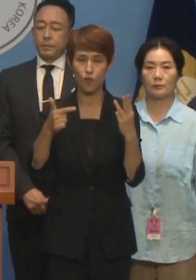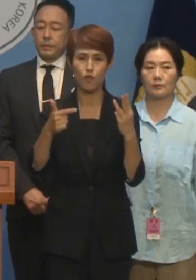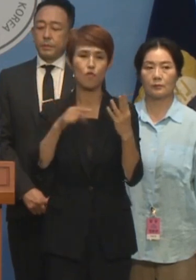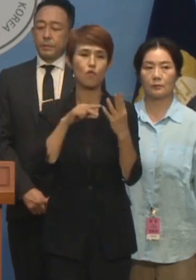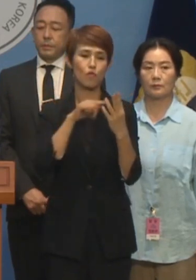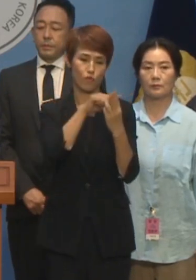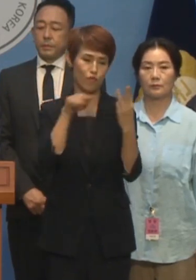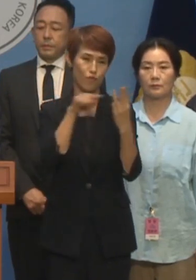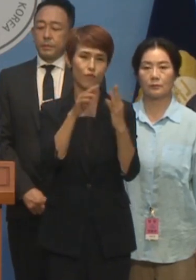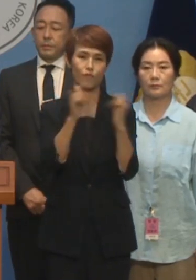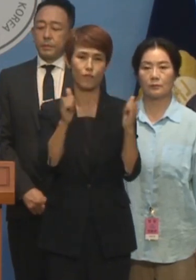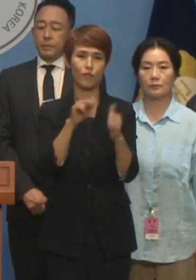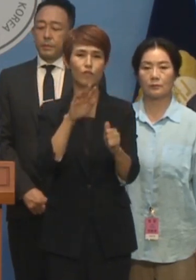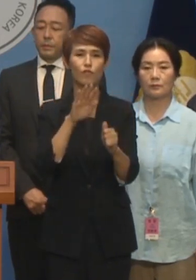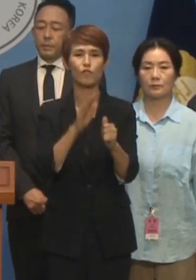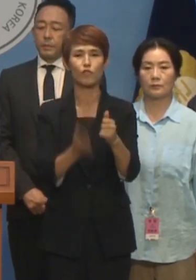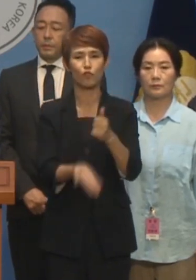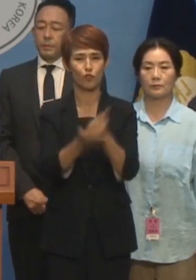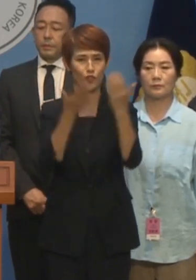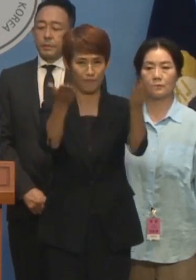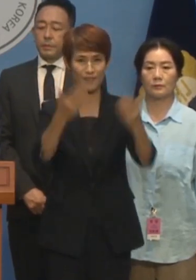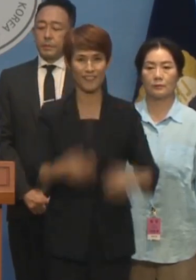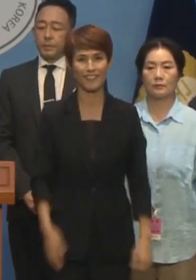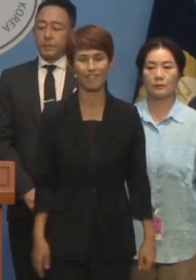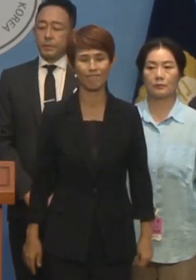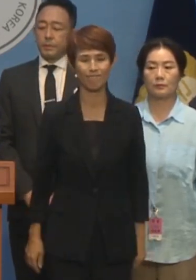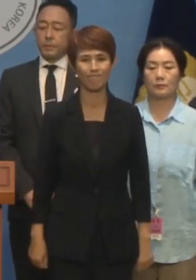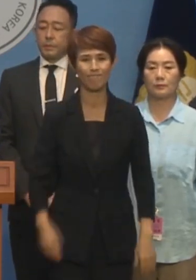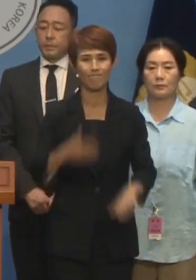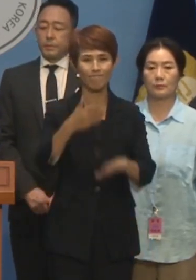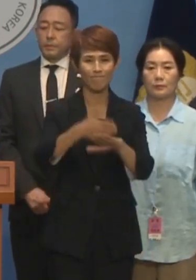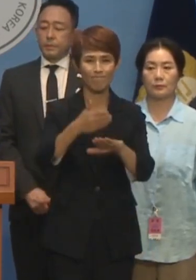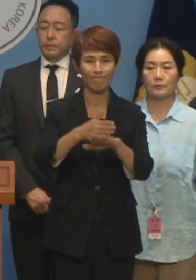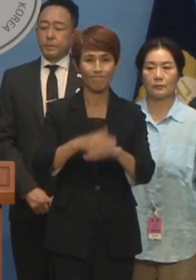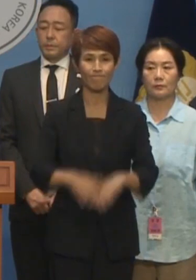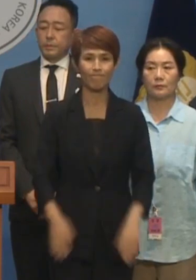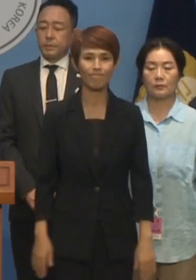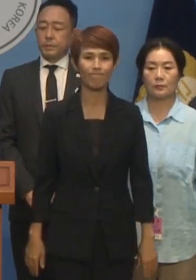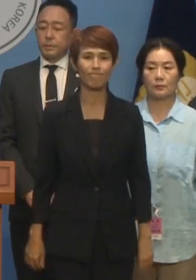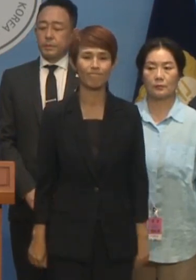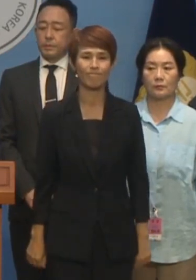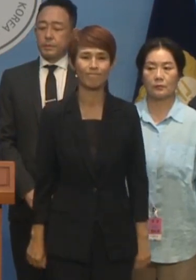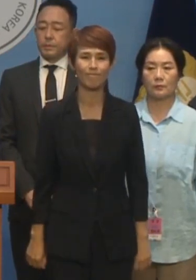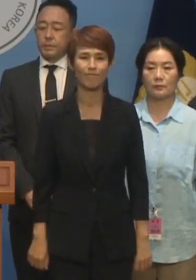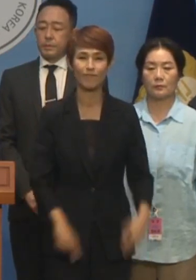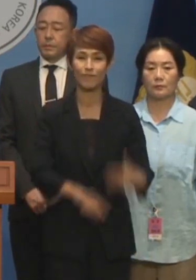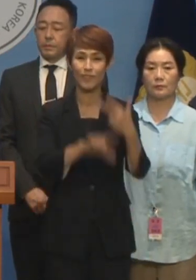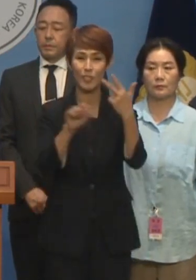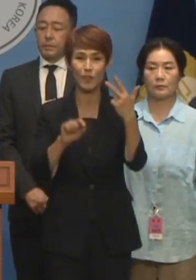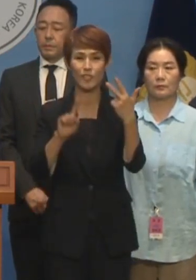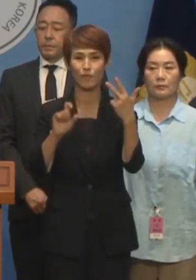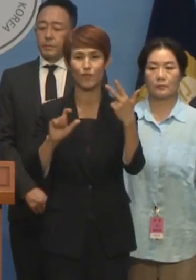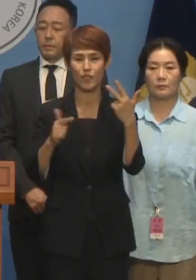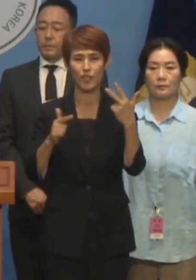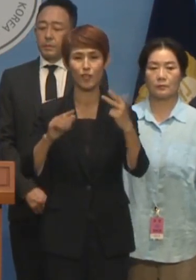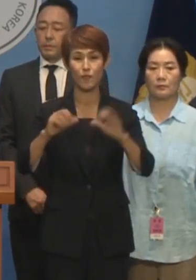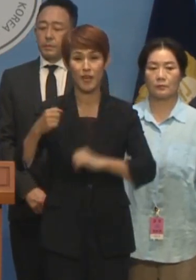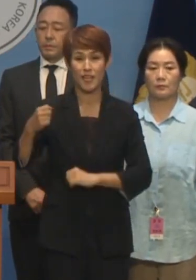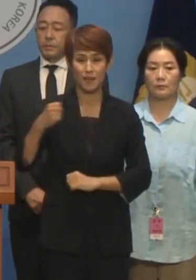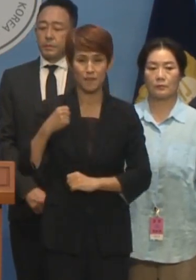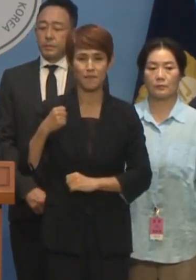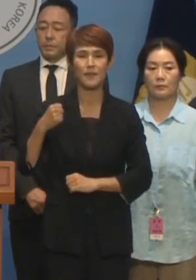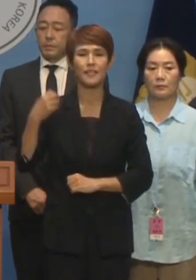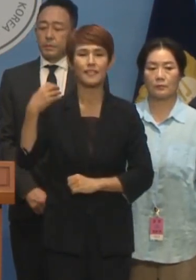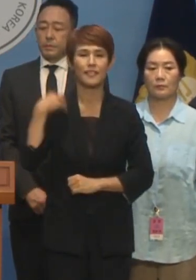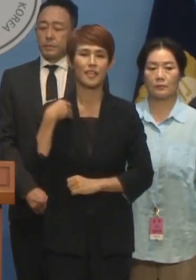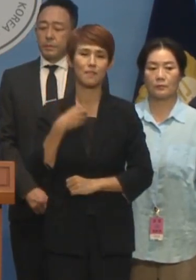당원들께 추천드리는 바입니다. 감사합니다. 2024년 7월 16일